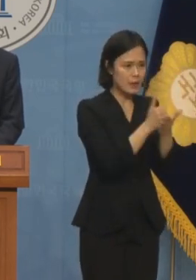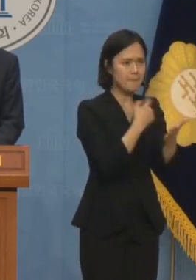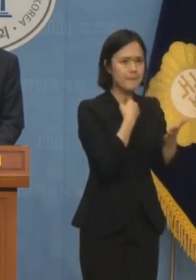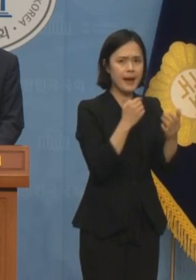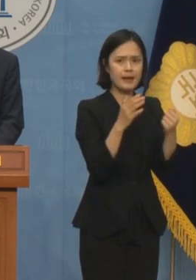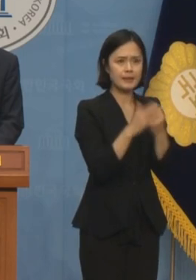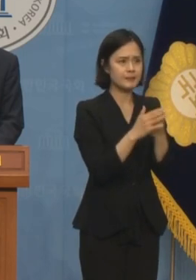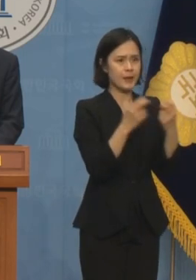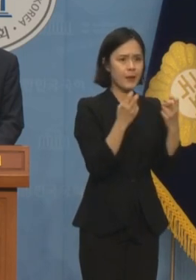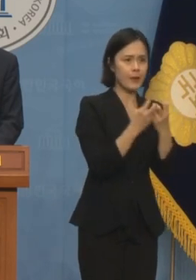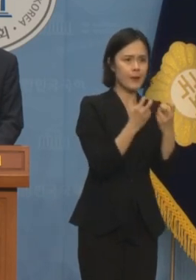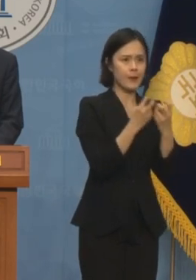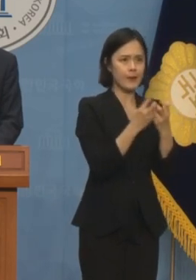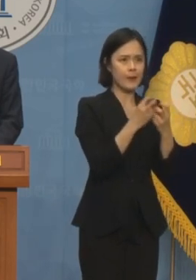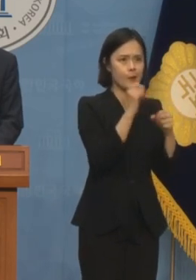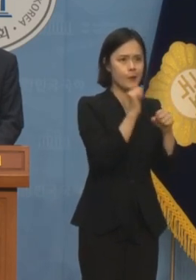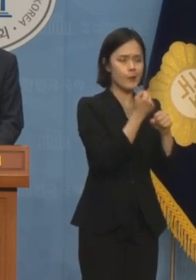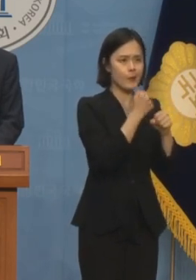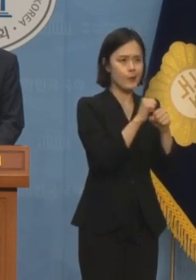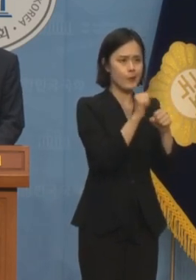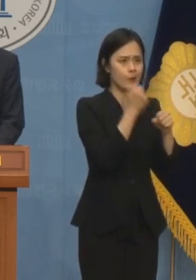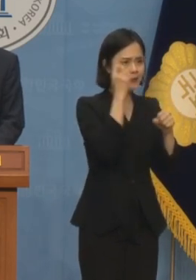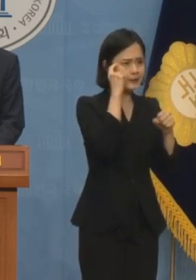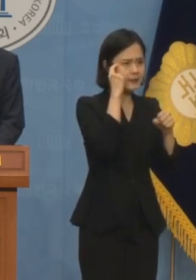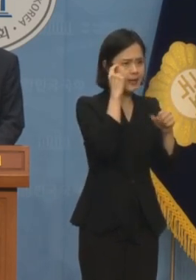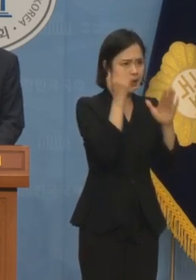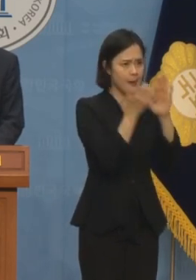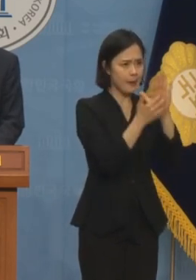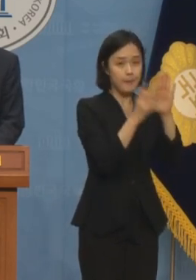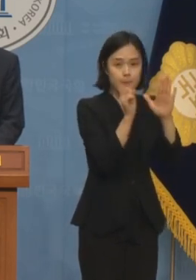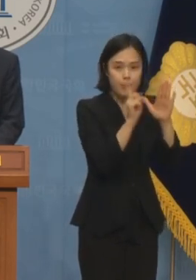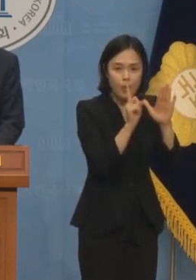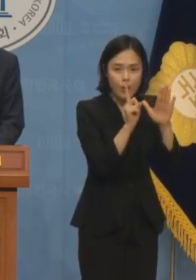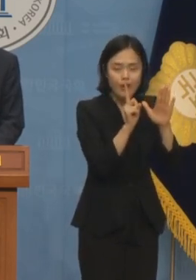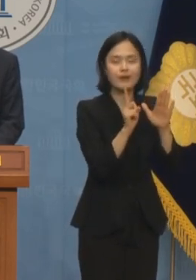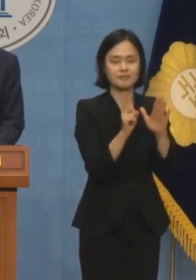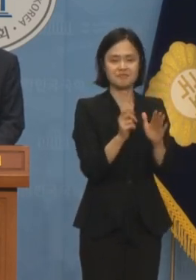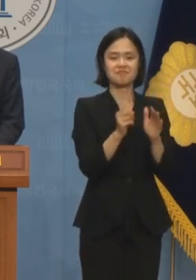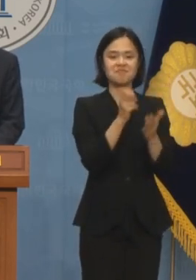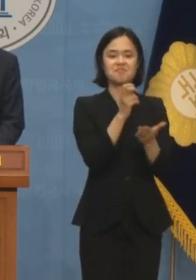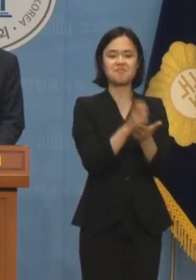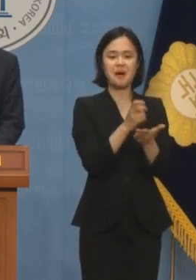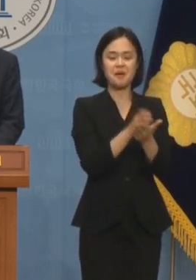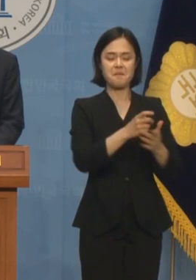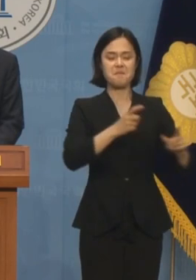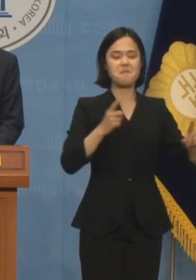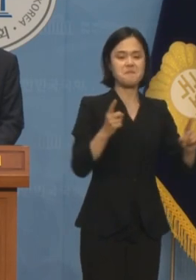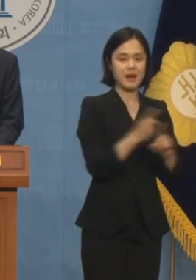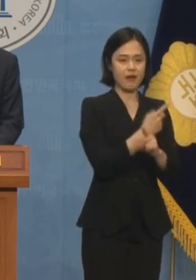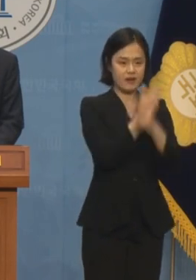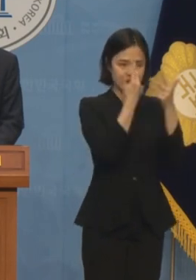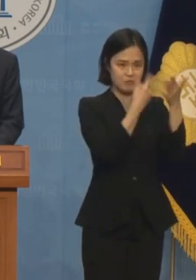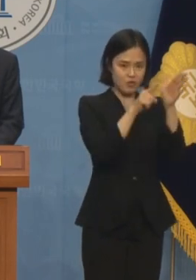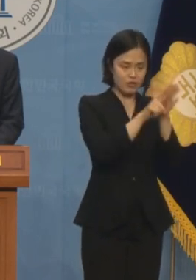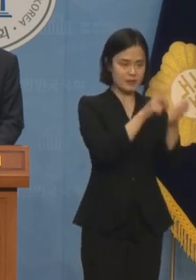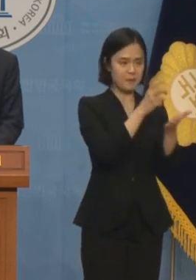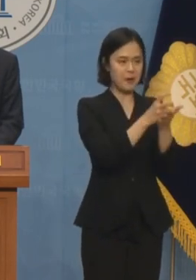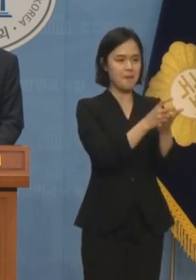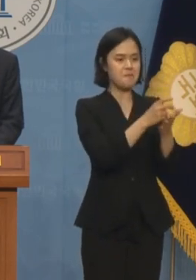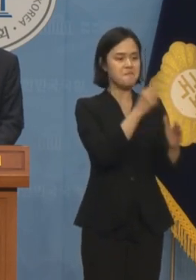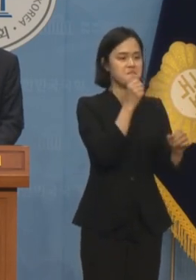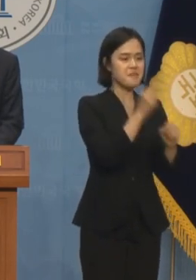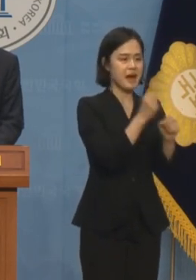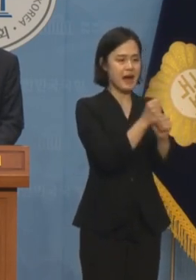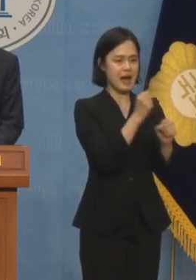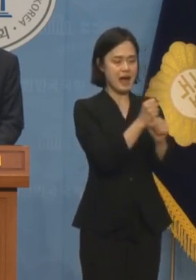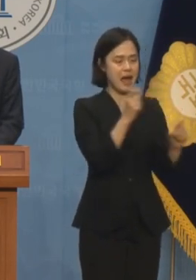사법 시스템을 파괴하고 오직 이재명만을 위한 법을 마구잡이로 찍어내고 있습니다. 이재명